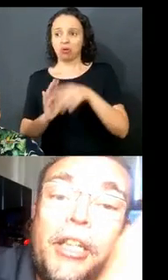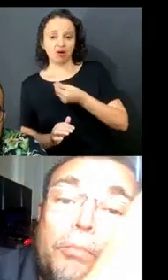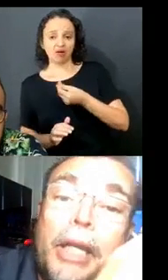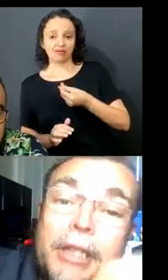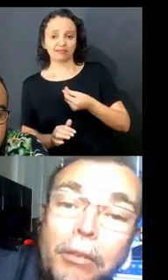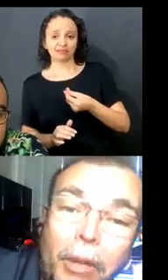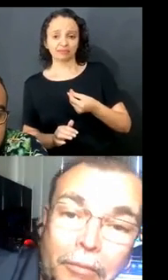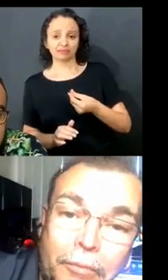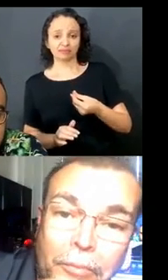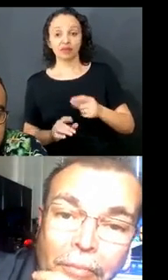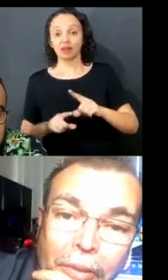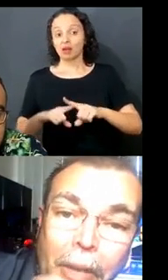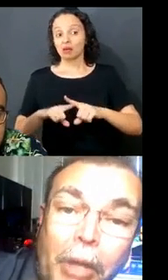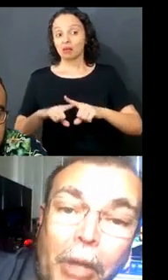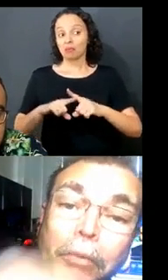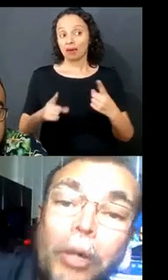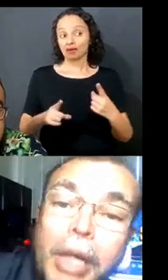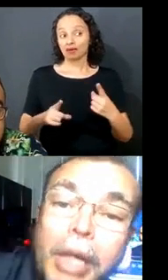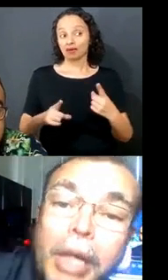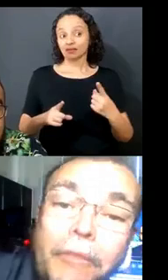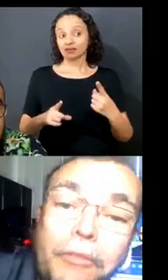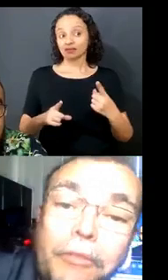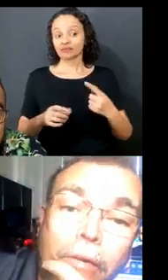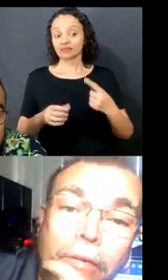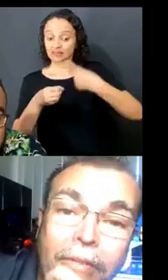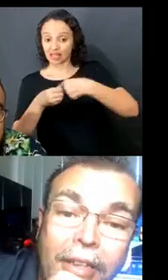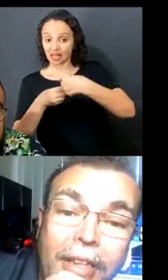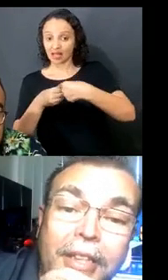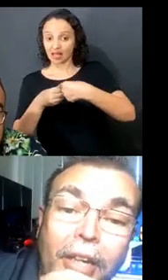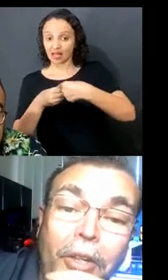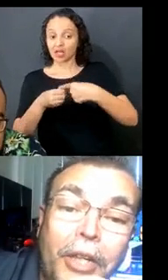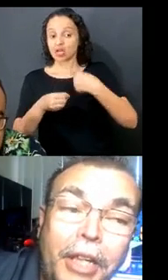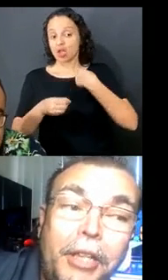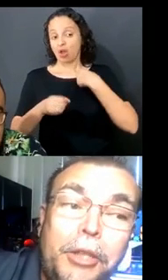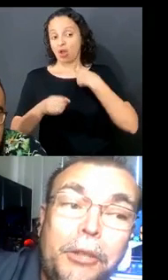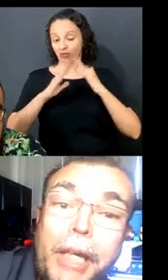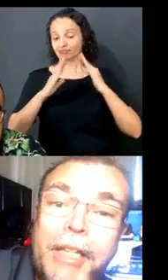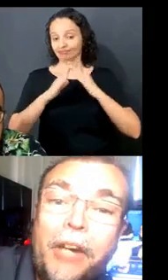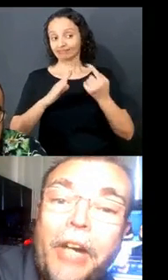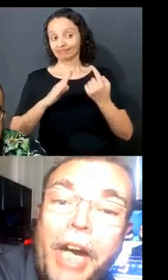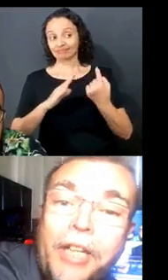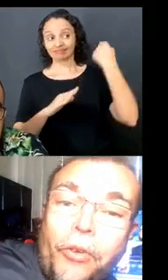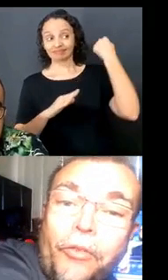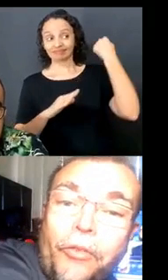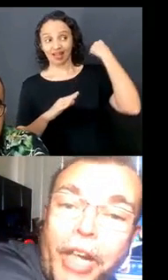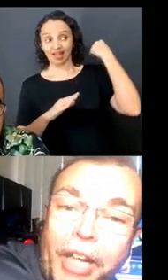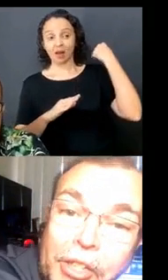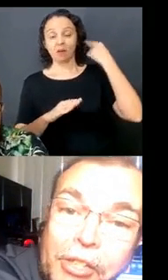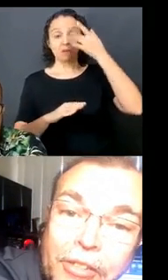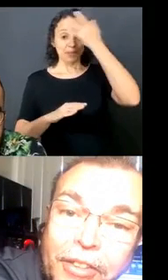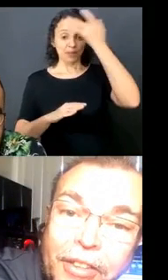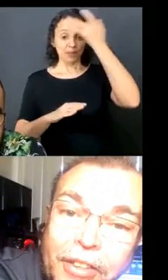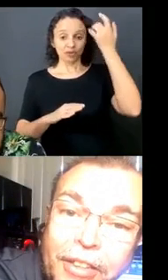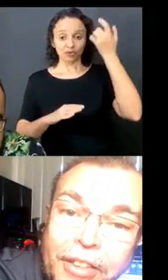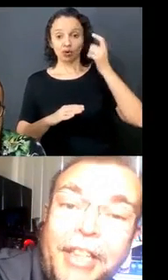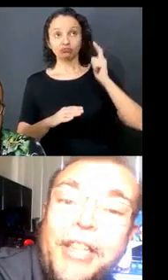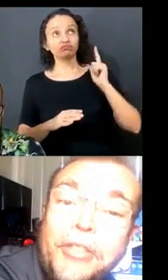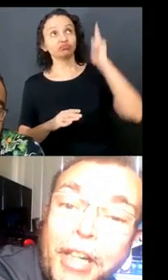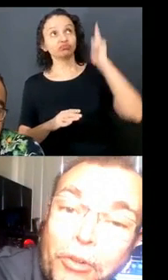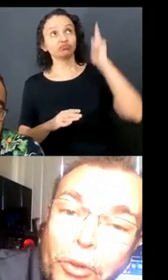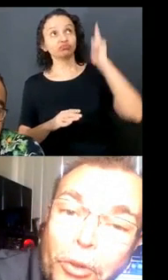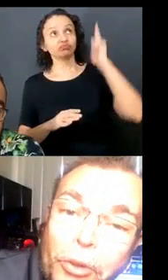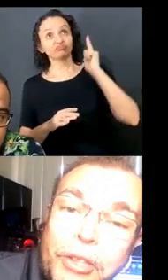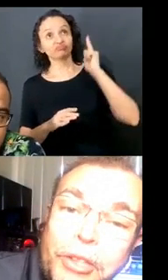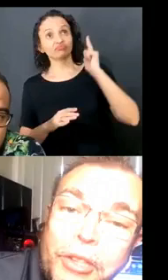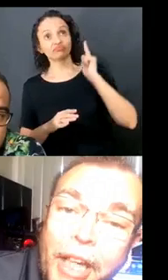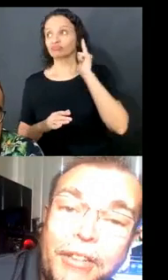sair atirando para cima para comemorar futebol. Então, eu quis preservar as ovelhas e não